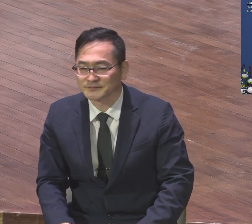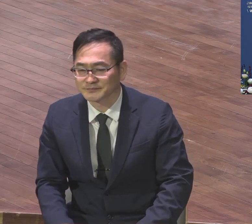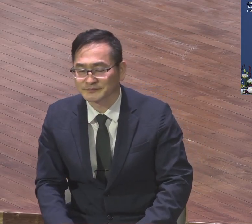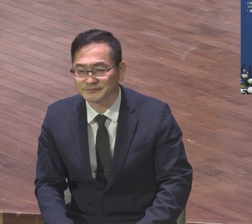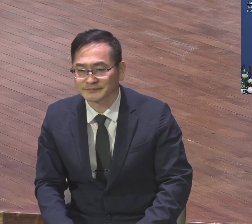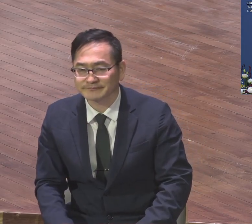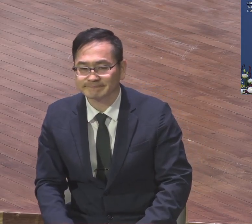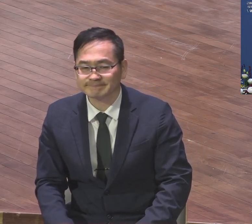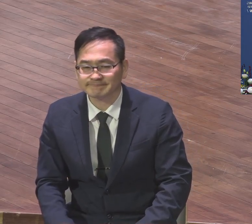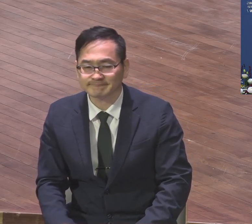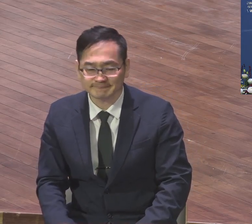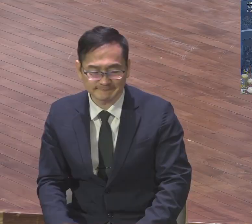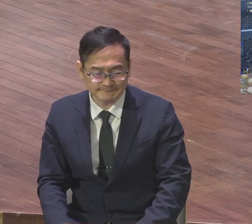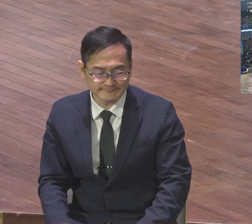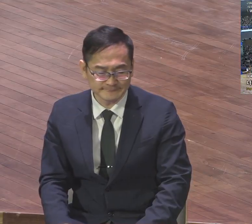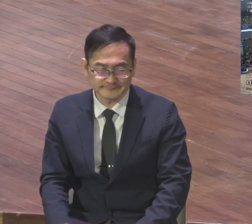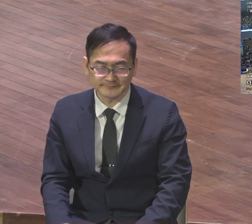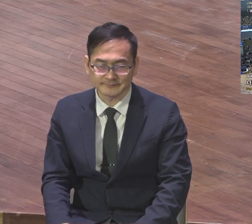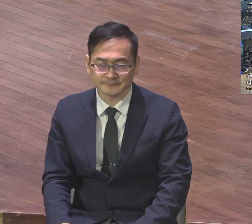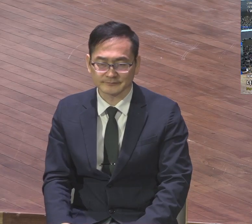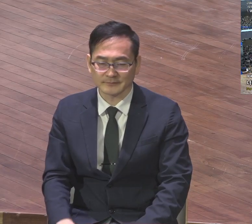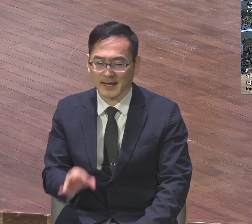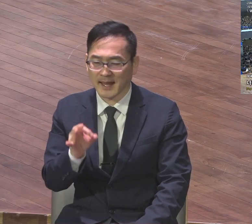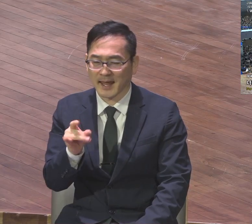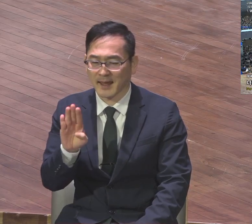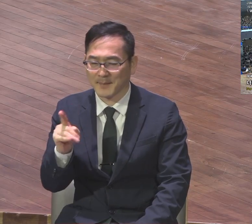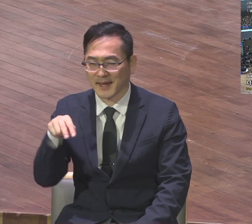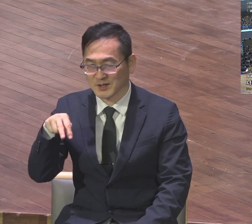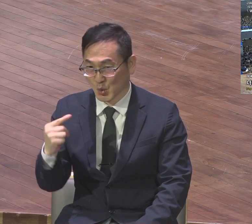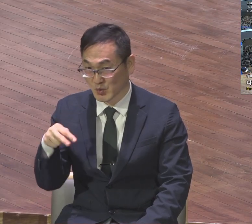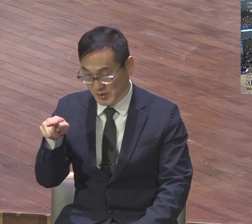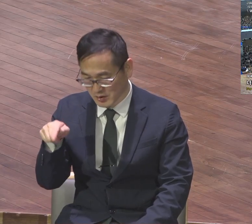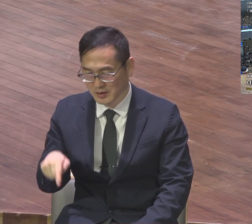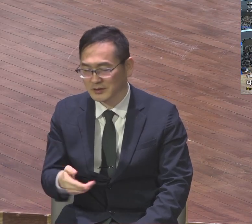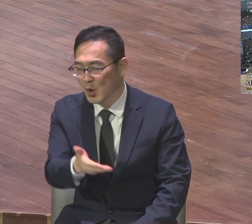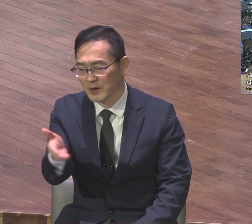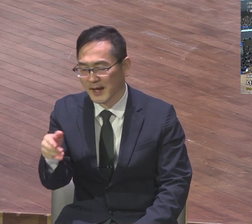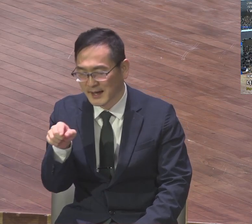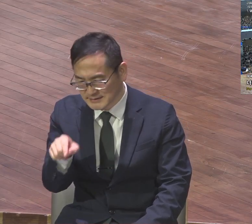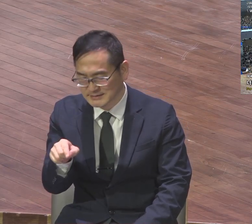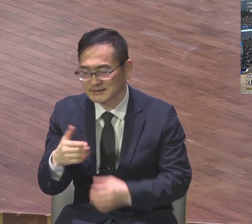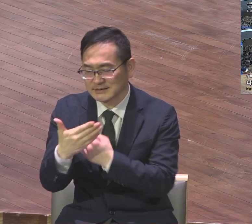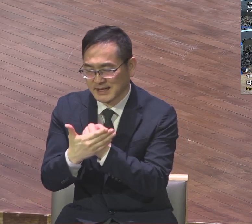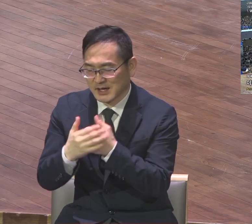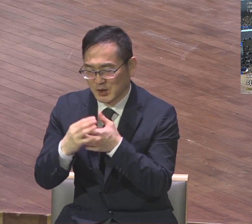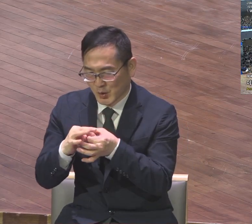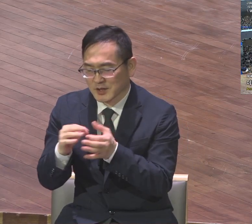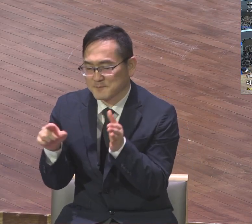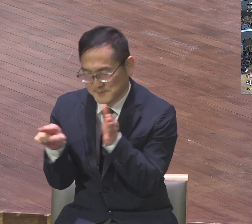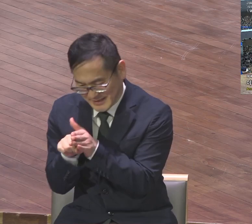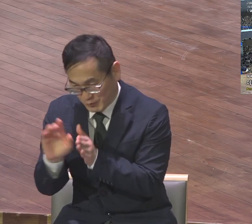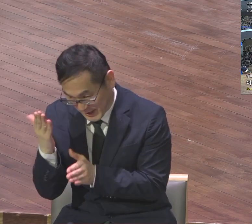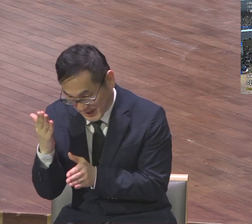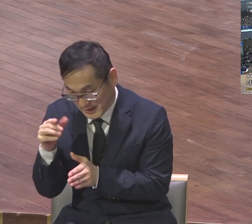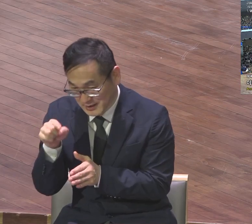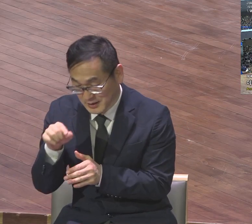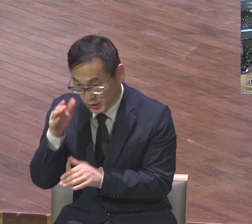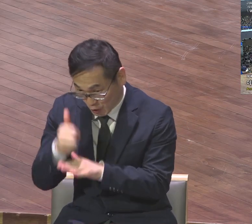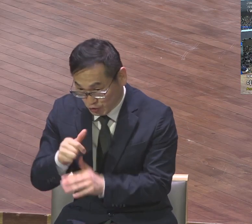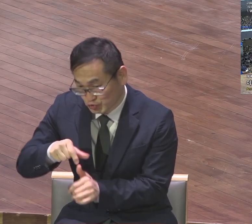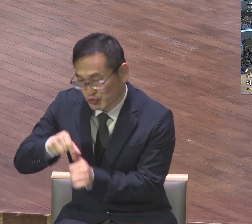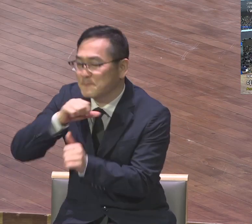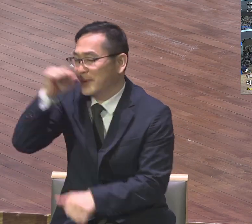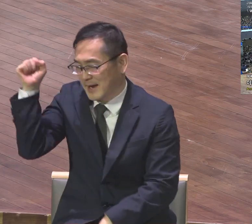8절에 이렇게 강조합니다. 너희가 그 은혜를 인하여 믿음으로 말미암아 구원받았으니 이것이 너에게서 난 것이